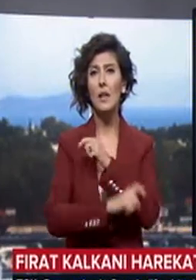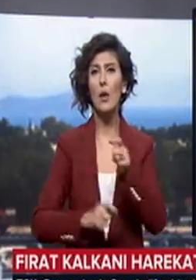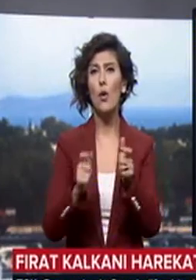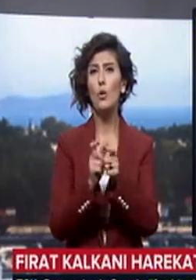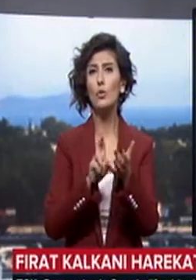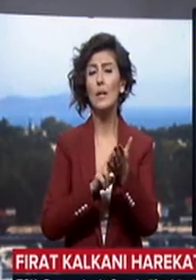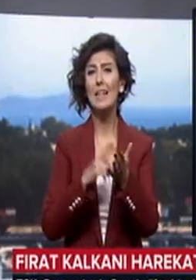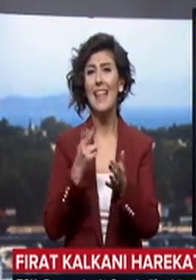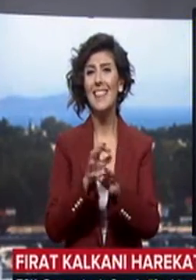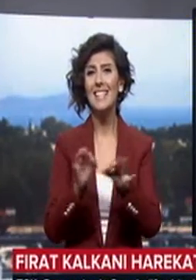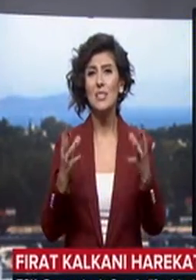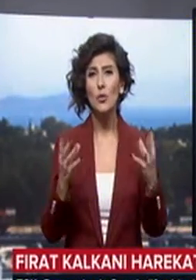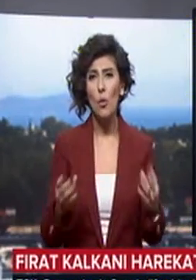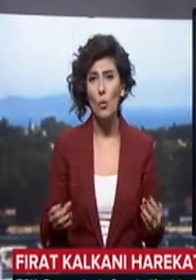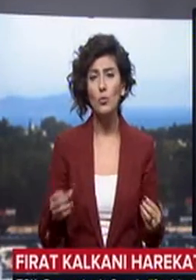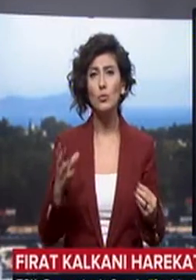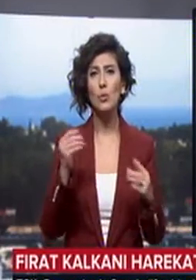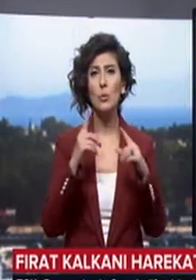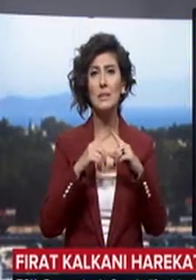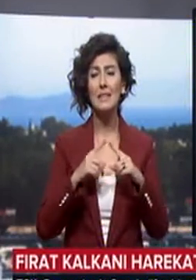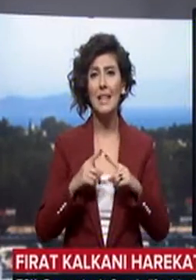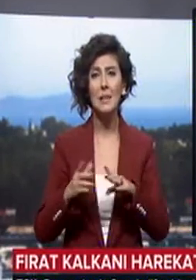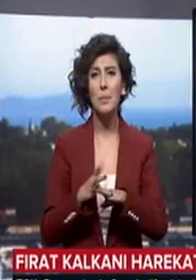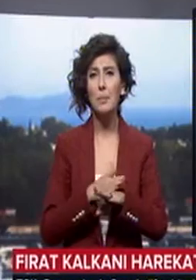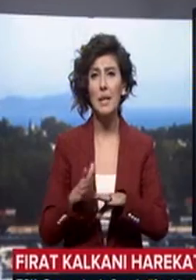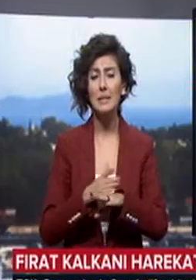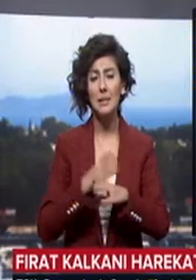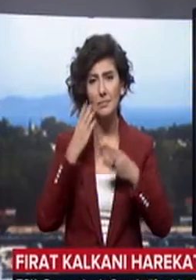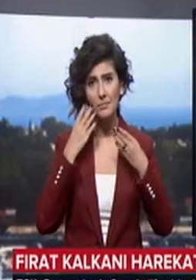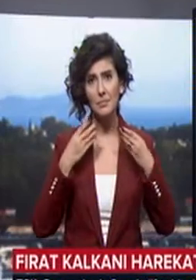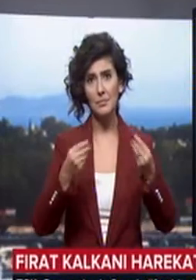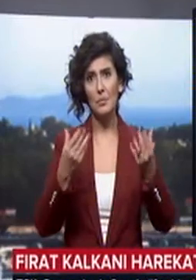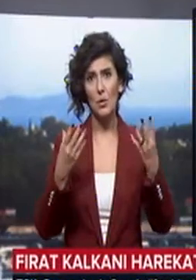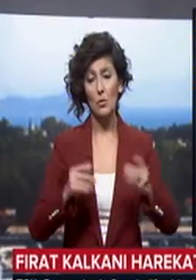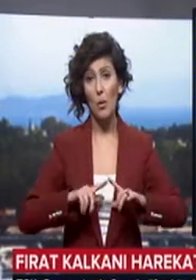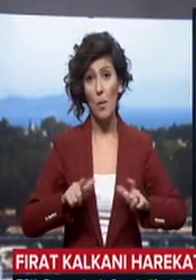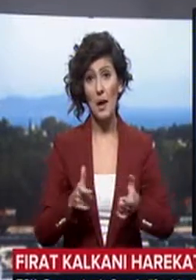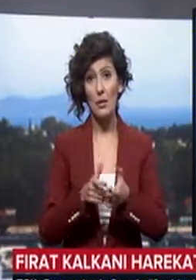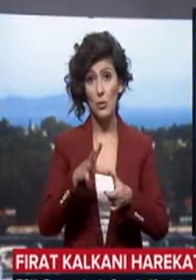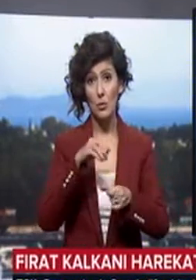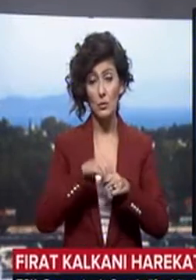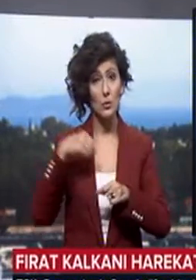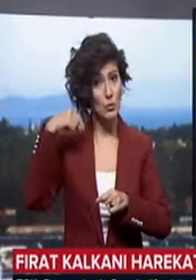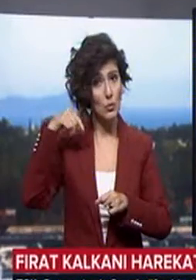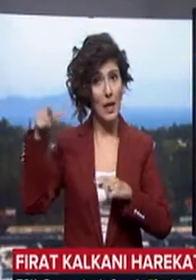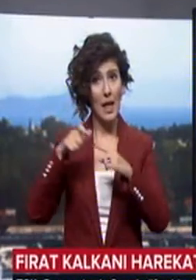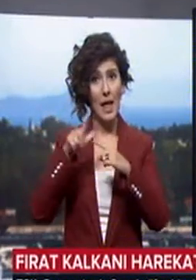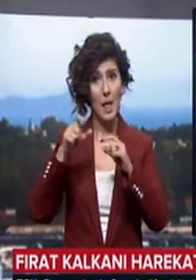üyesi etkisiz hale getirilirken çok sayıda teşhisat imha edildi. Harekat kapsamında Suriye'nin Elbap bölgesine